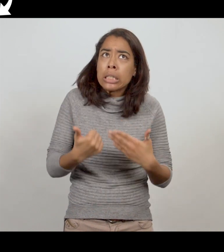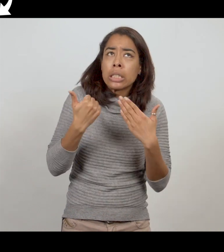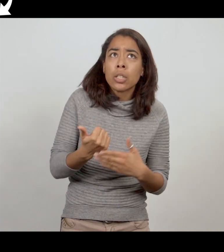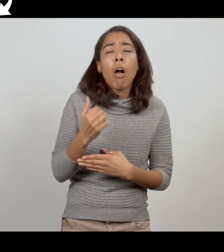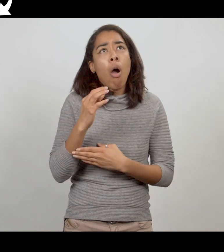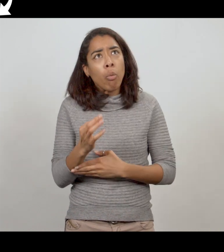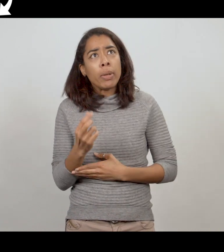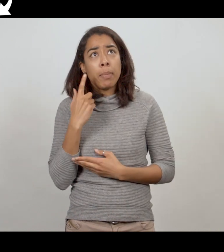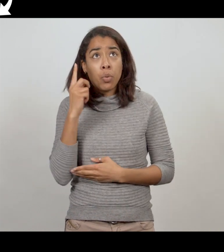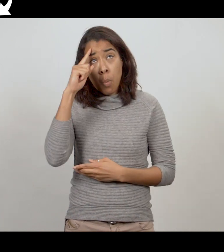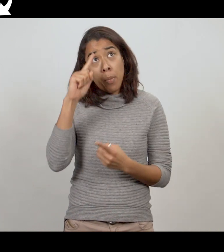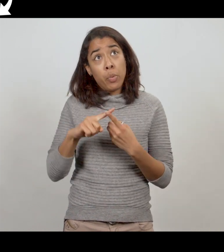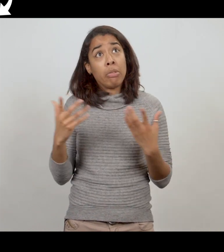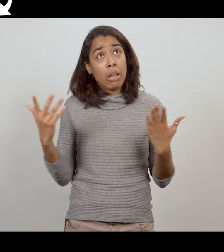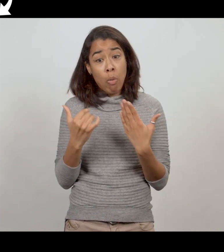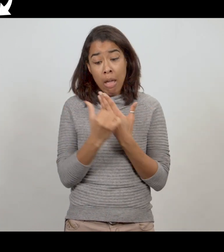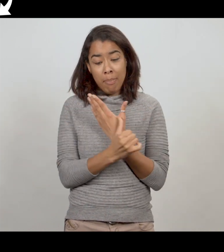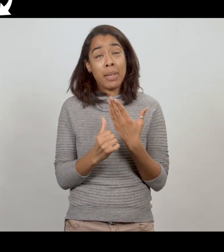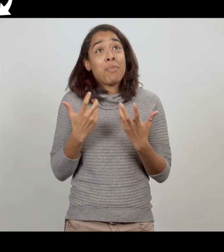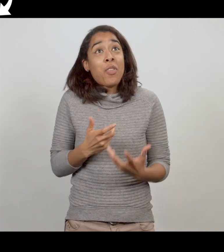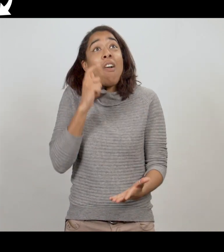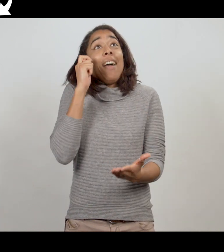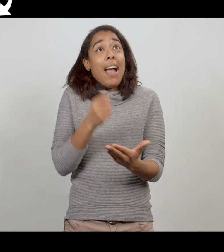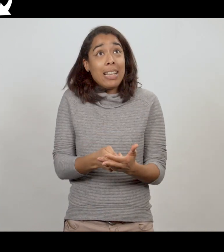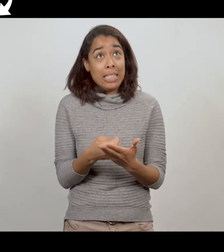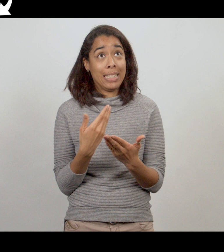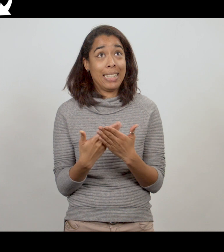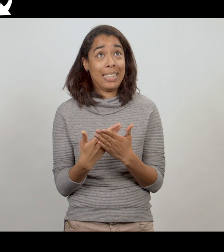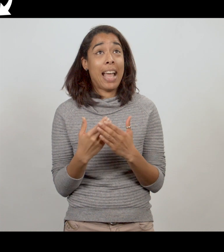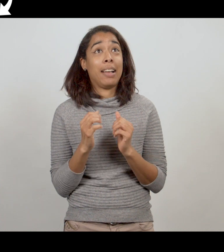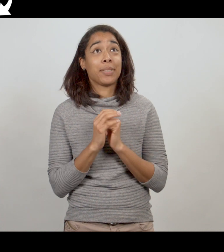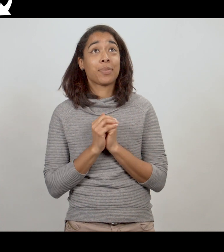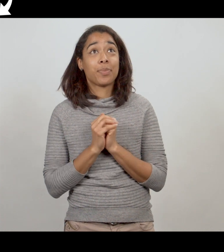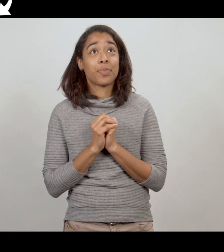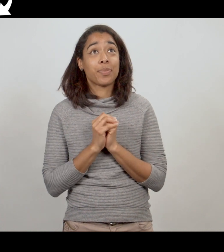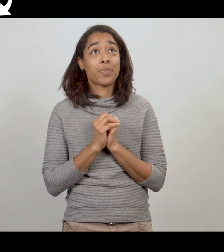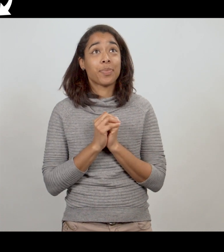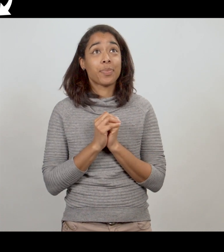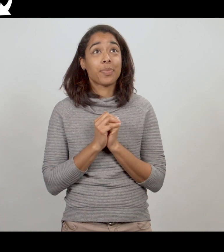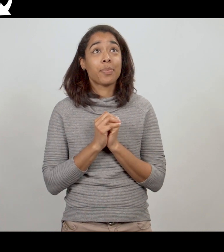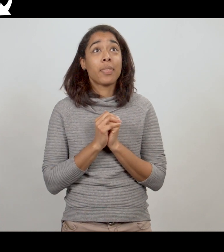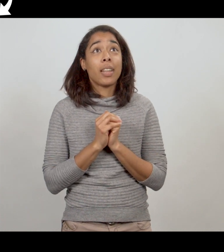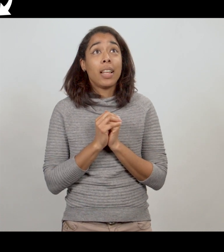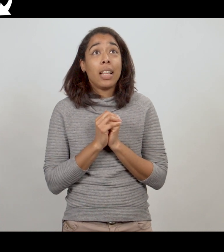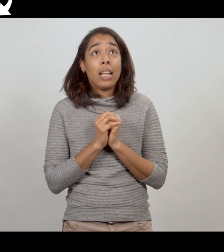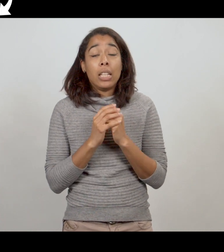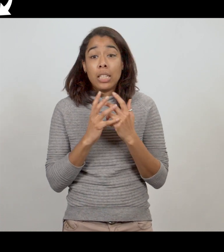6 années pour économiser assez d'argent pour acheter une